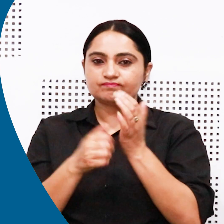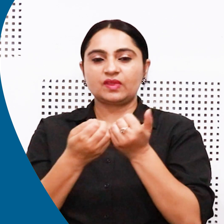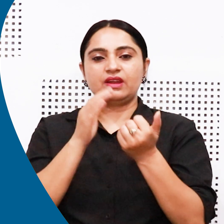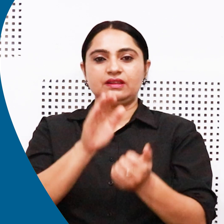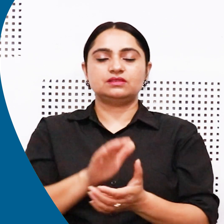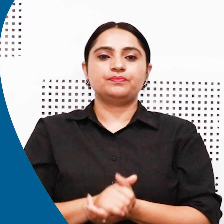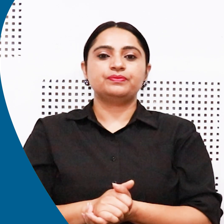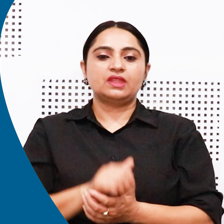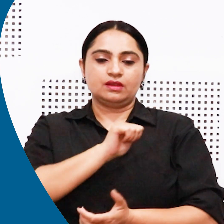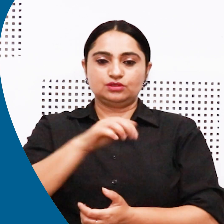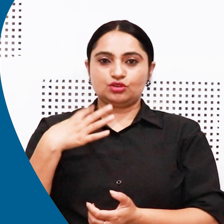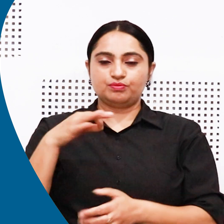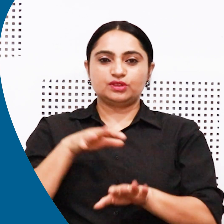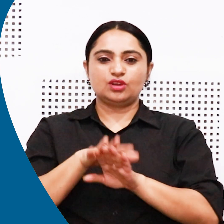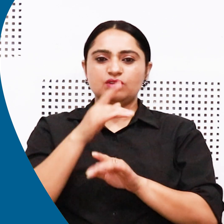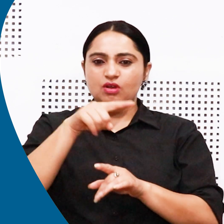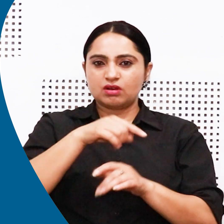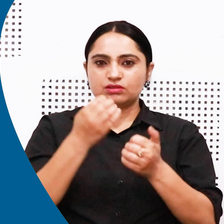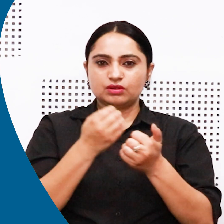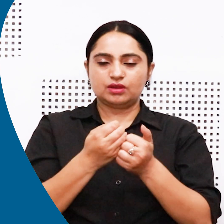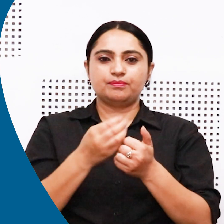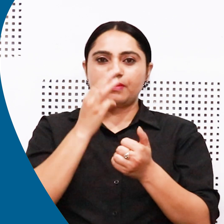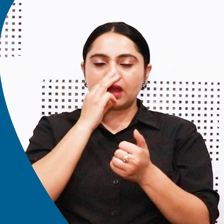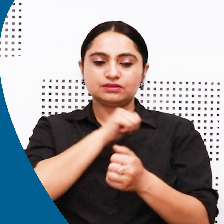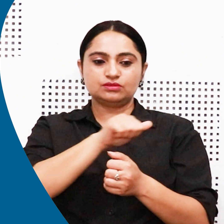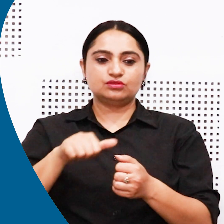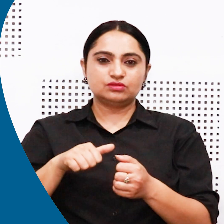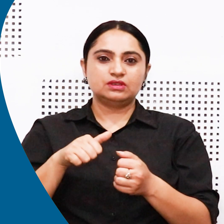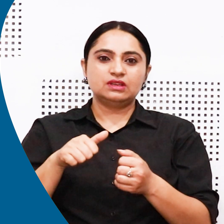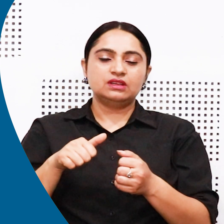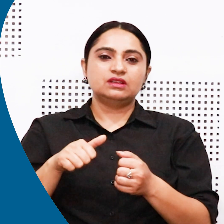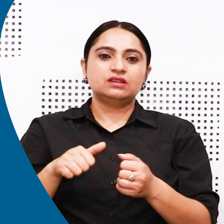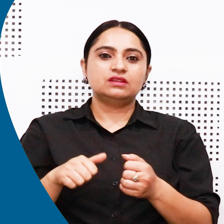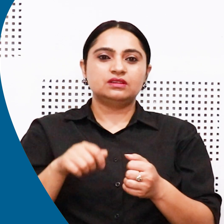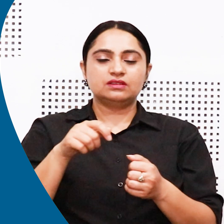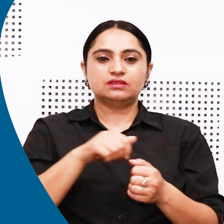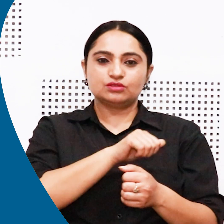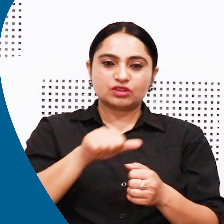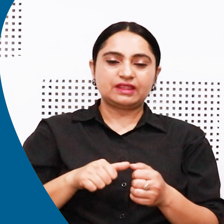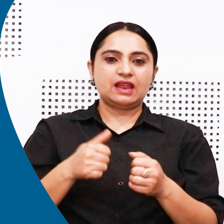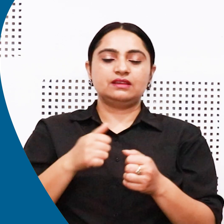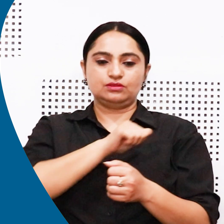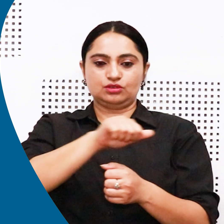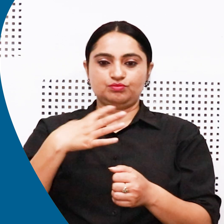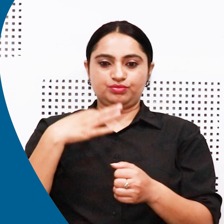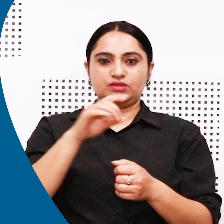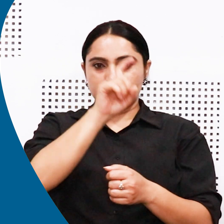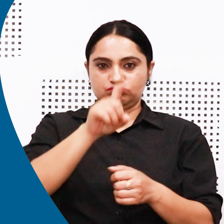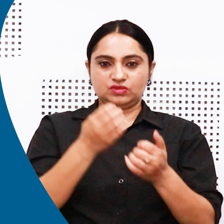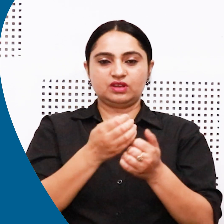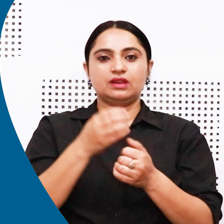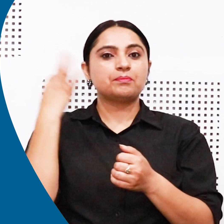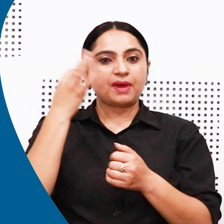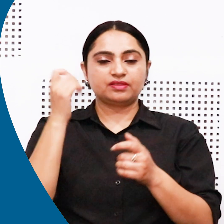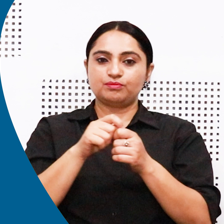आएको छ र जनप्रतिनिधिहरूले गलत गरेको खण्डमा जनताले प्रत्यक्ष रूपमा जनप्रतिनिधि कहाँ प्रश्न गर्न सक्ने किसिमको पनि